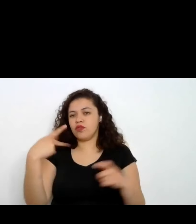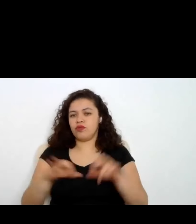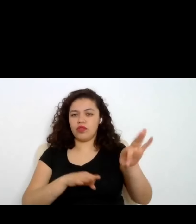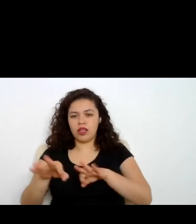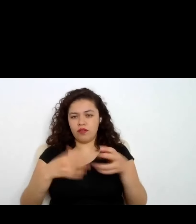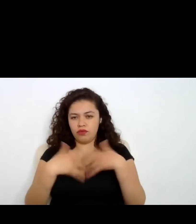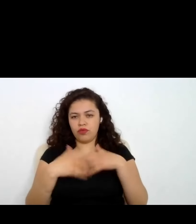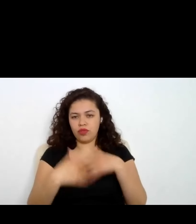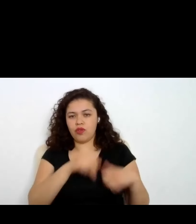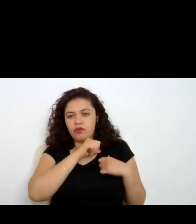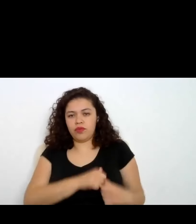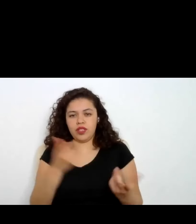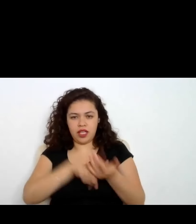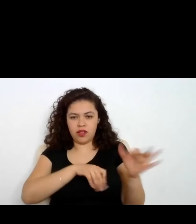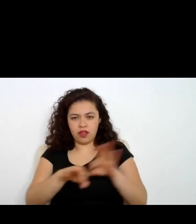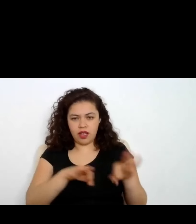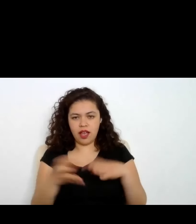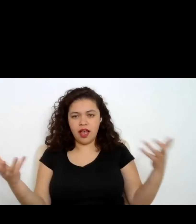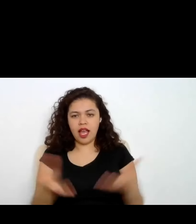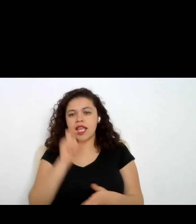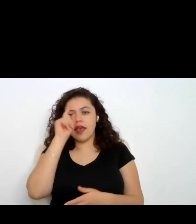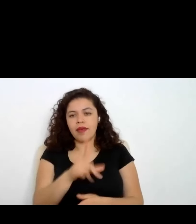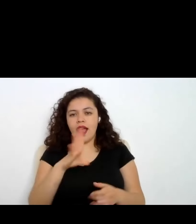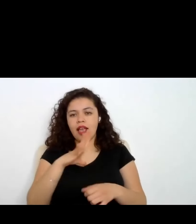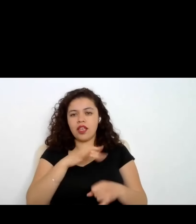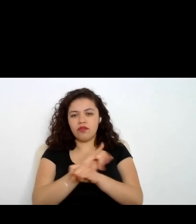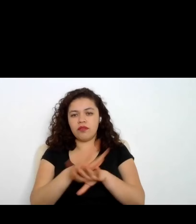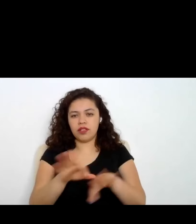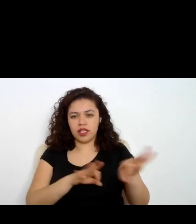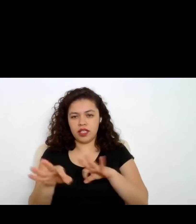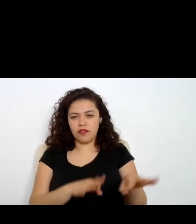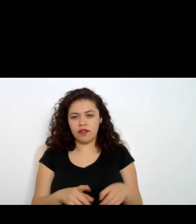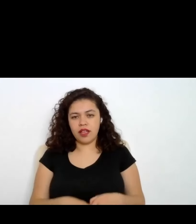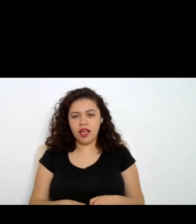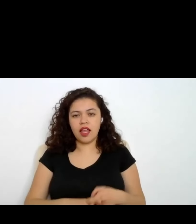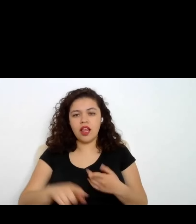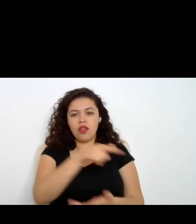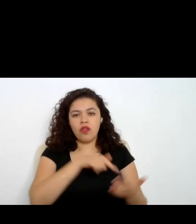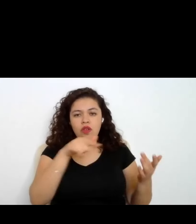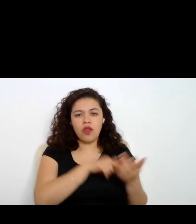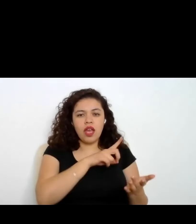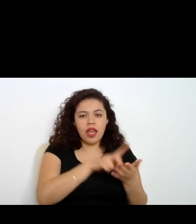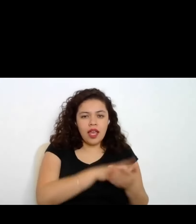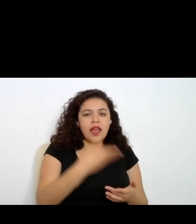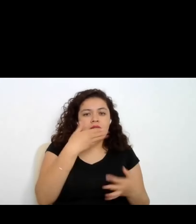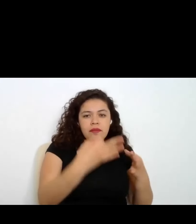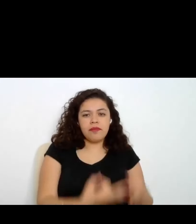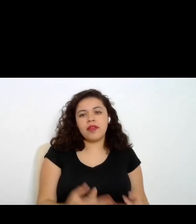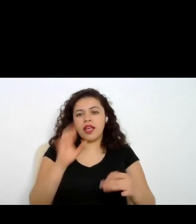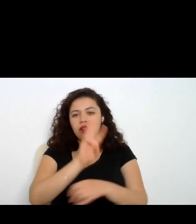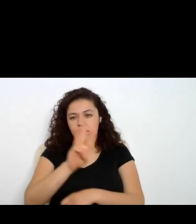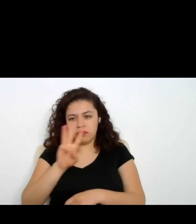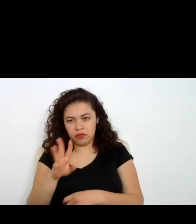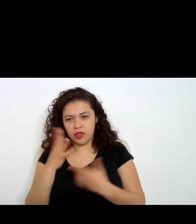puestos desempeñados, así como alguno de los siguientes datos laborales: domicilio físico, domicilio electrónico, teléfono, número de